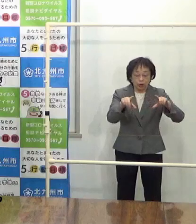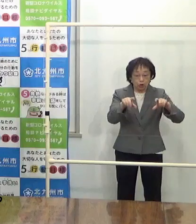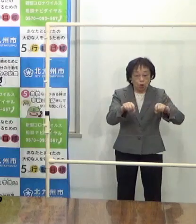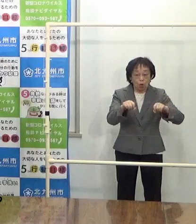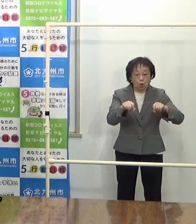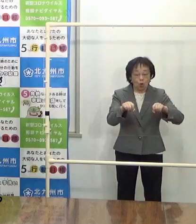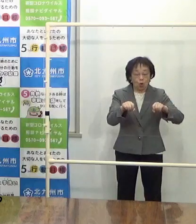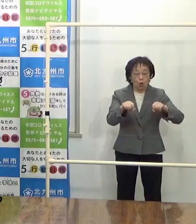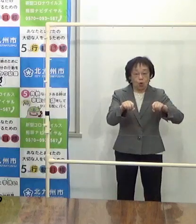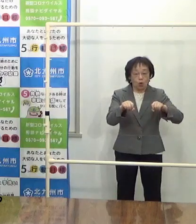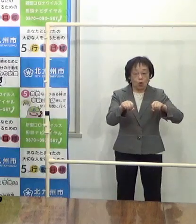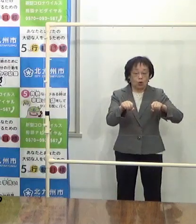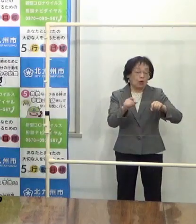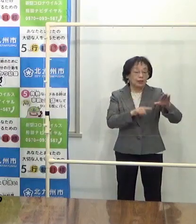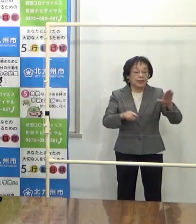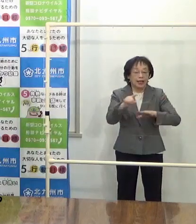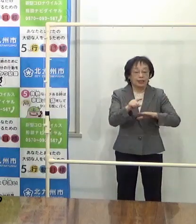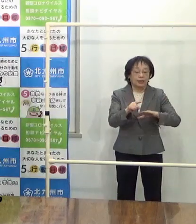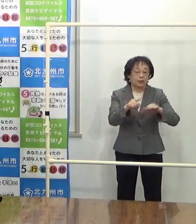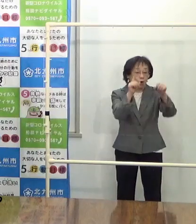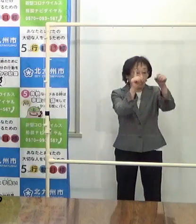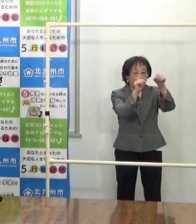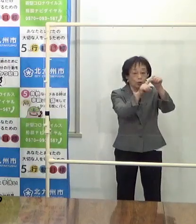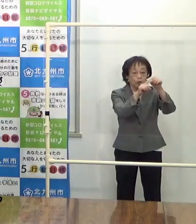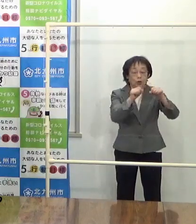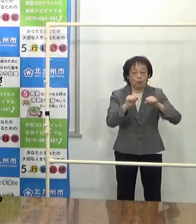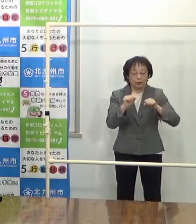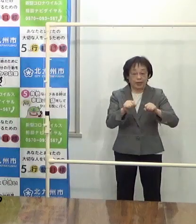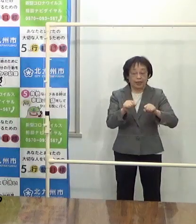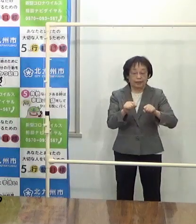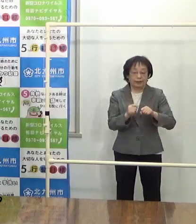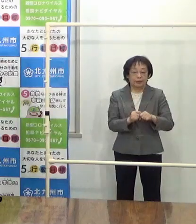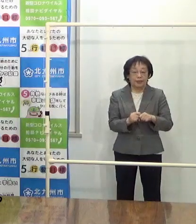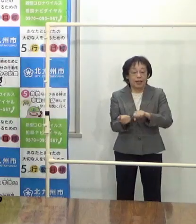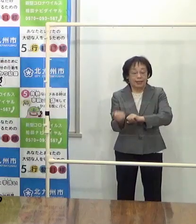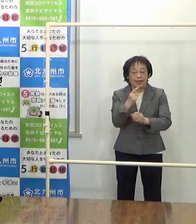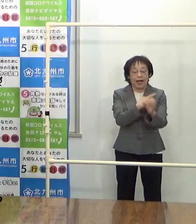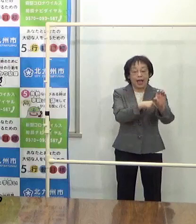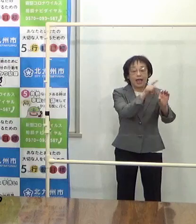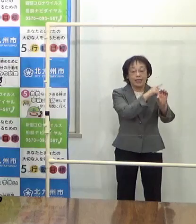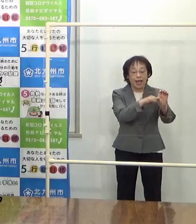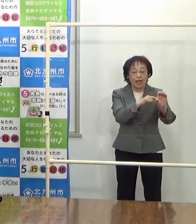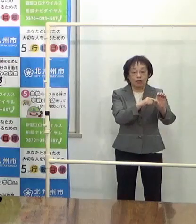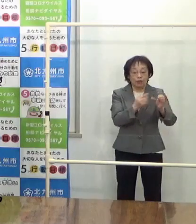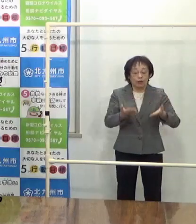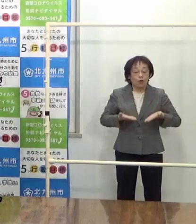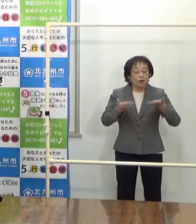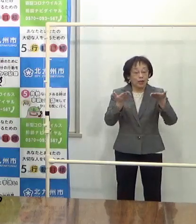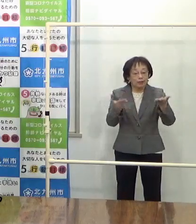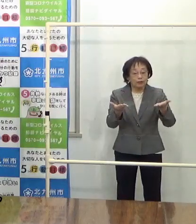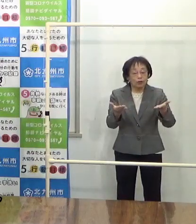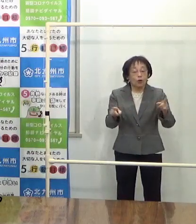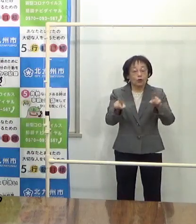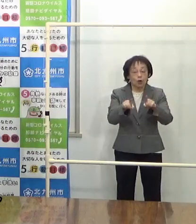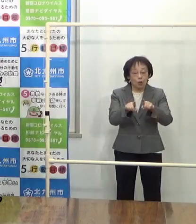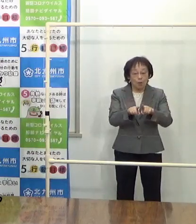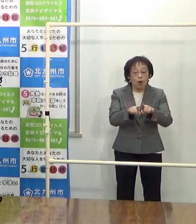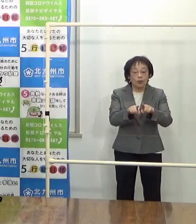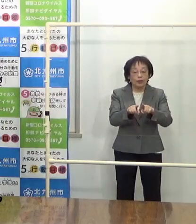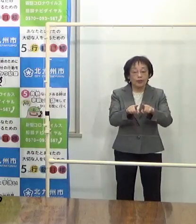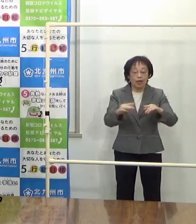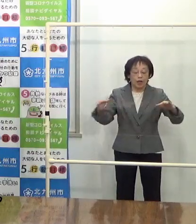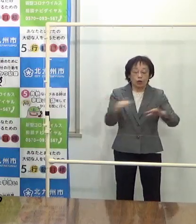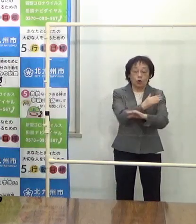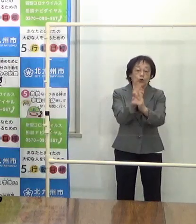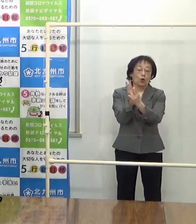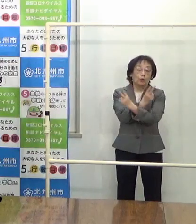ム先進都市を目指します。再エネの普及拡大に貢献してまいりますとともに、洋上風力発電の